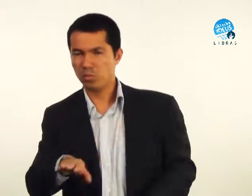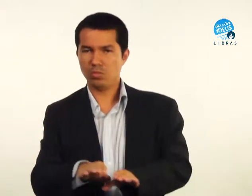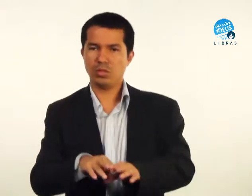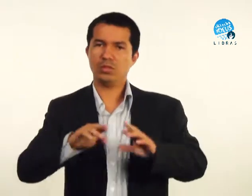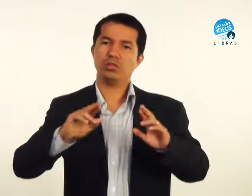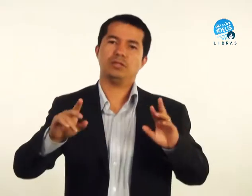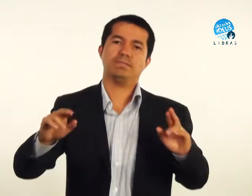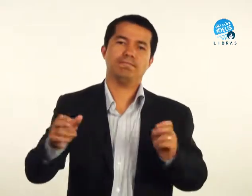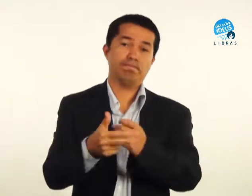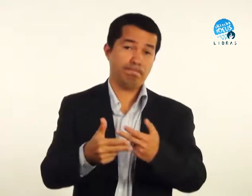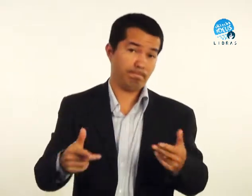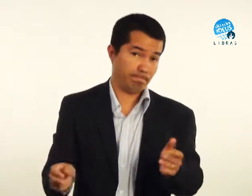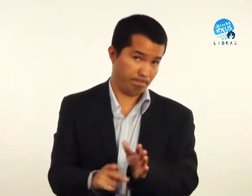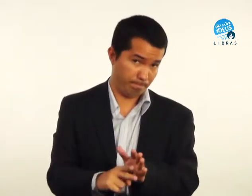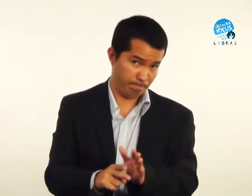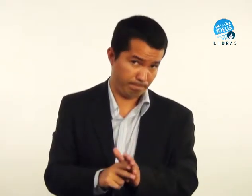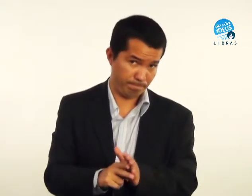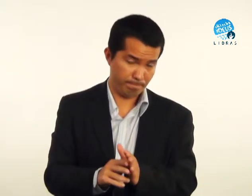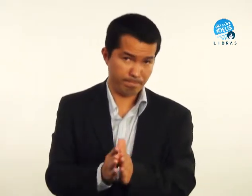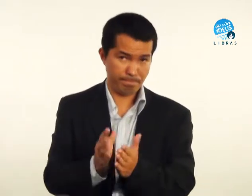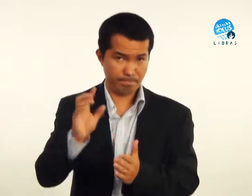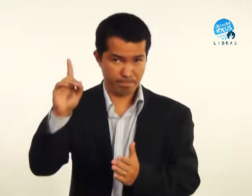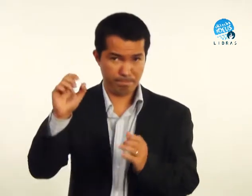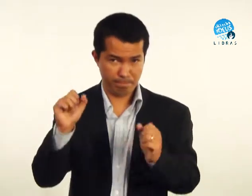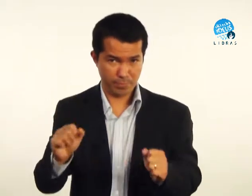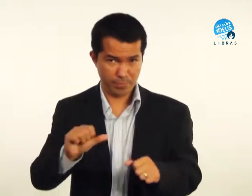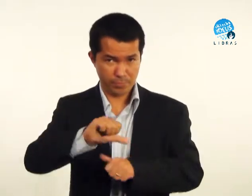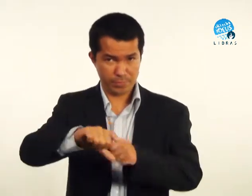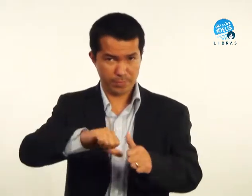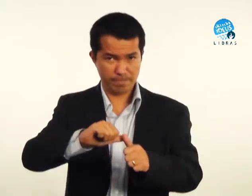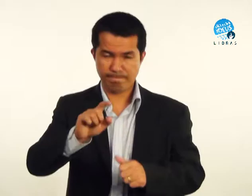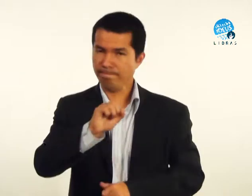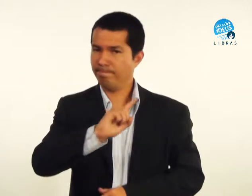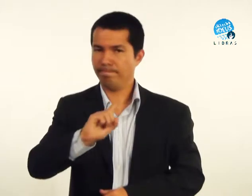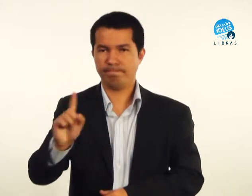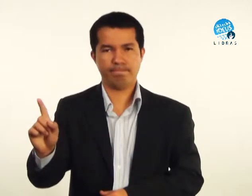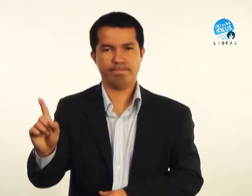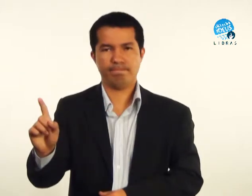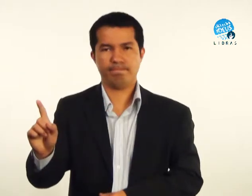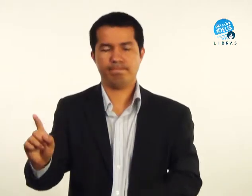religião, não uma liturgia, pode fazer essa obra transformadora.